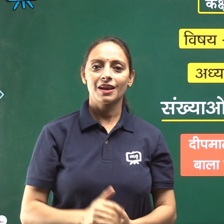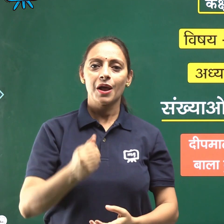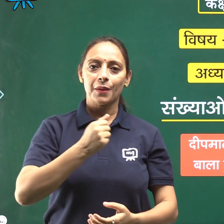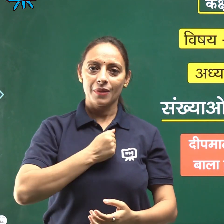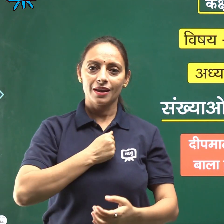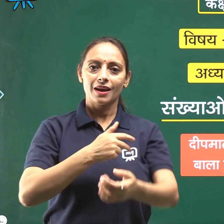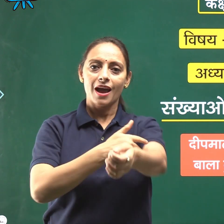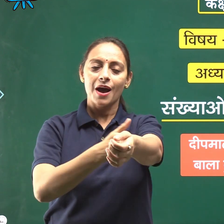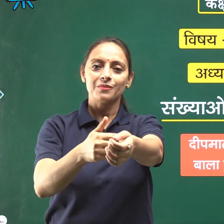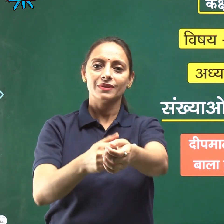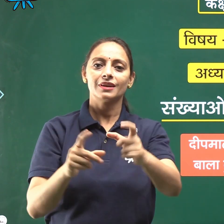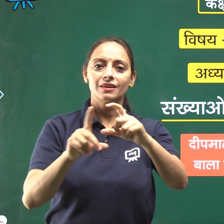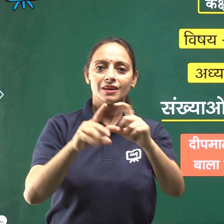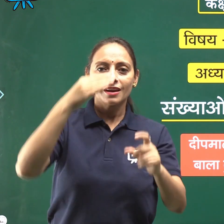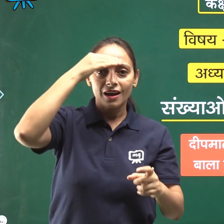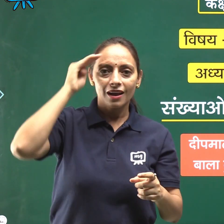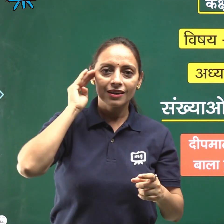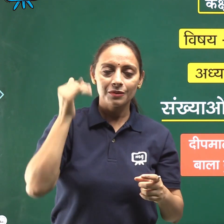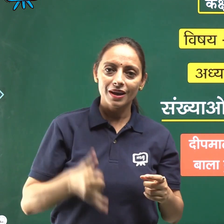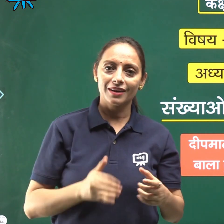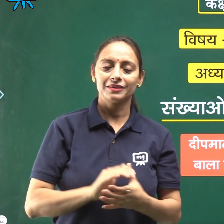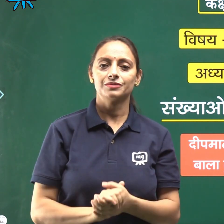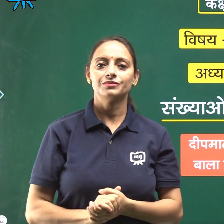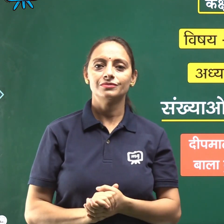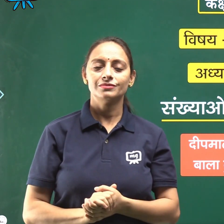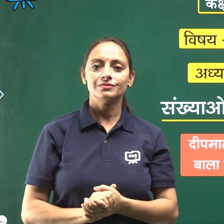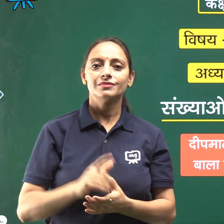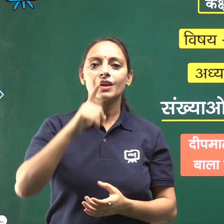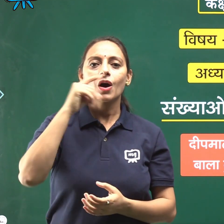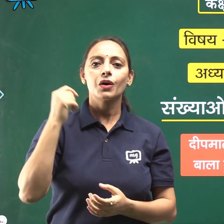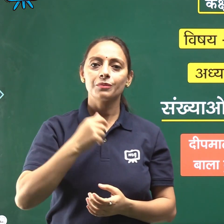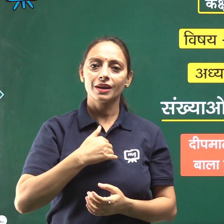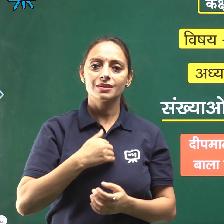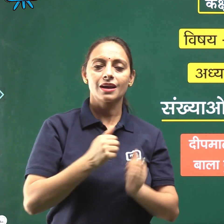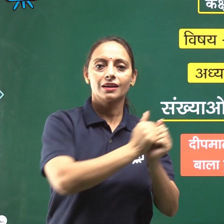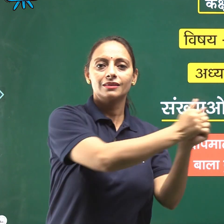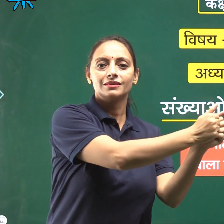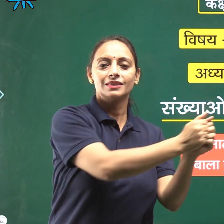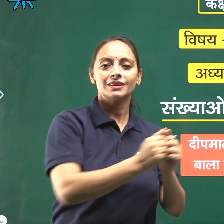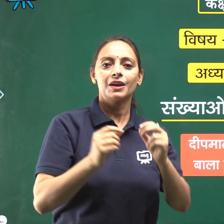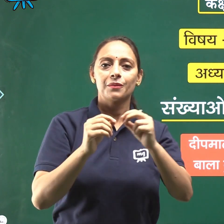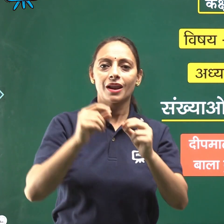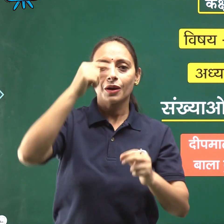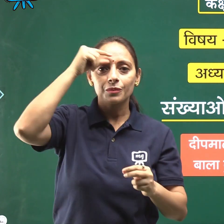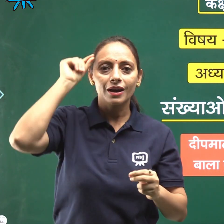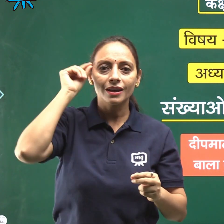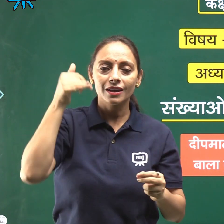मेरा नाम दीपमाला शर्मा है और मेरे साथ बाला कुमारी